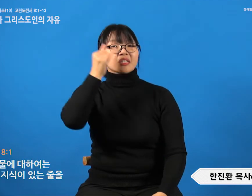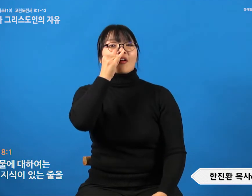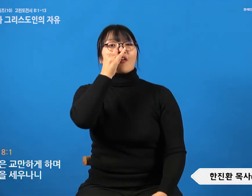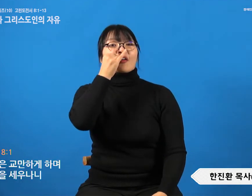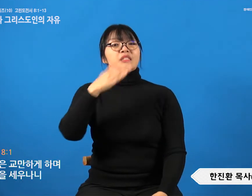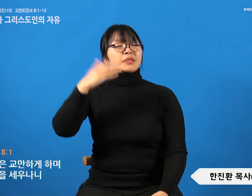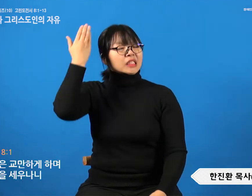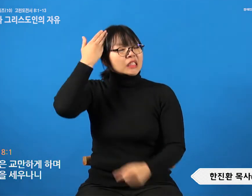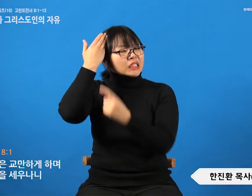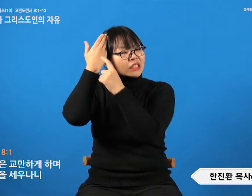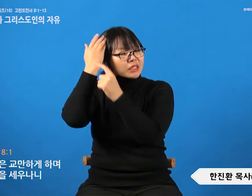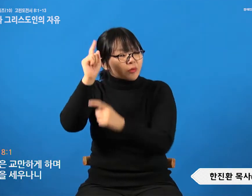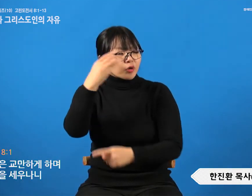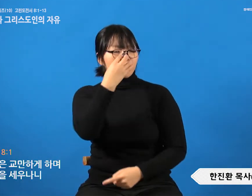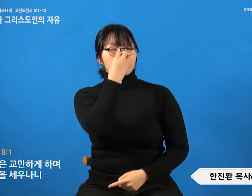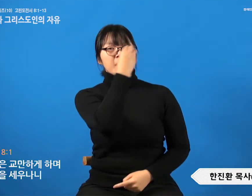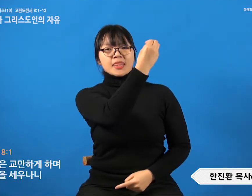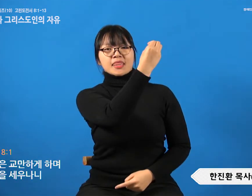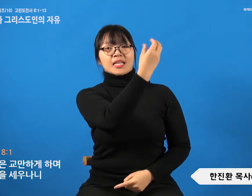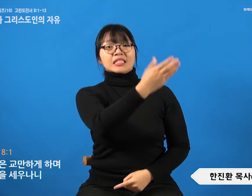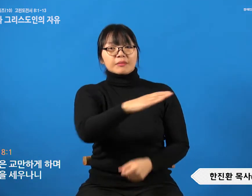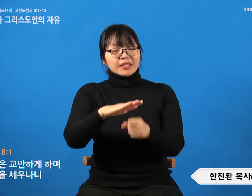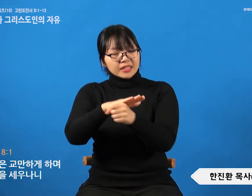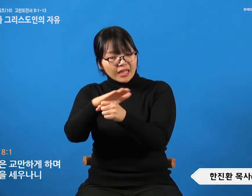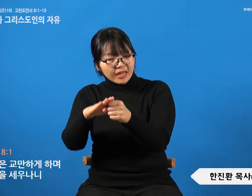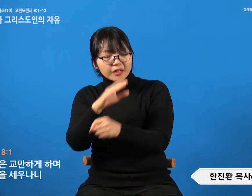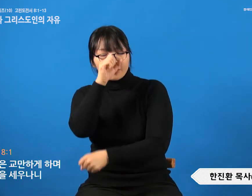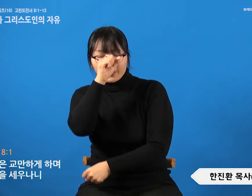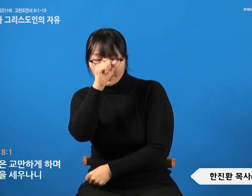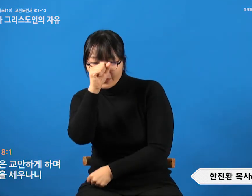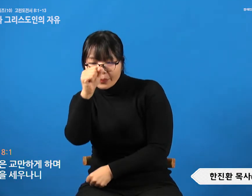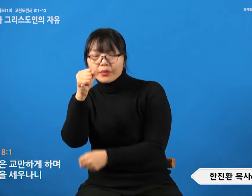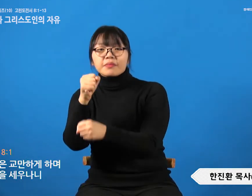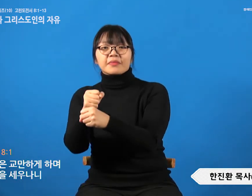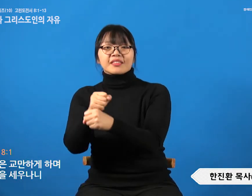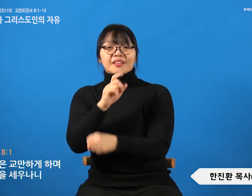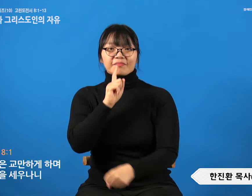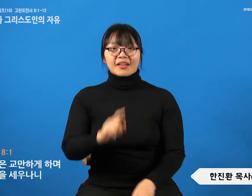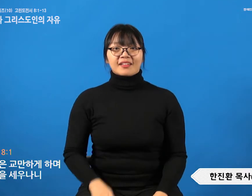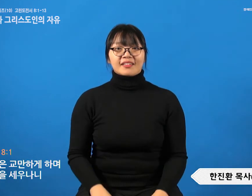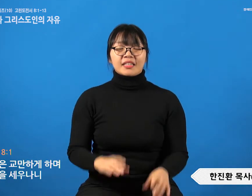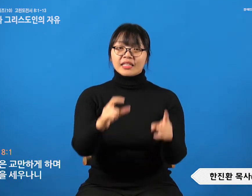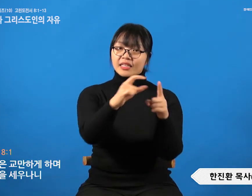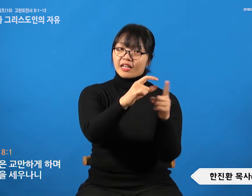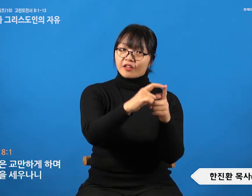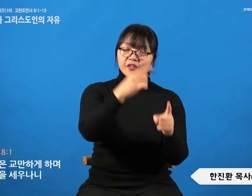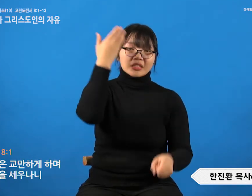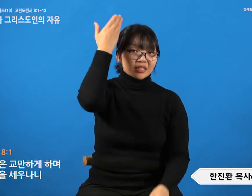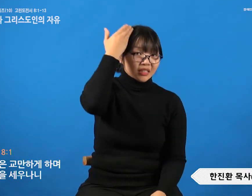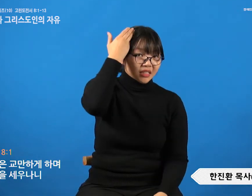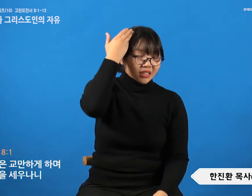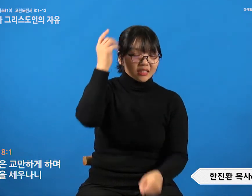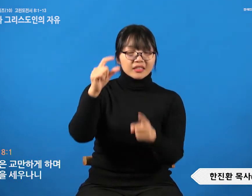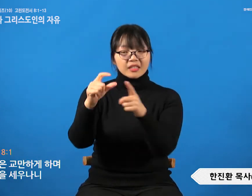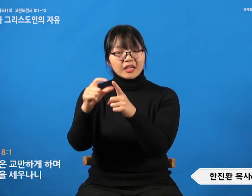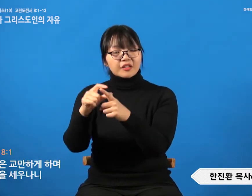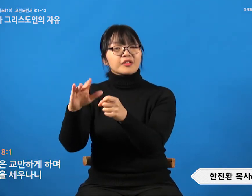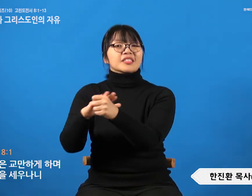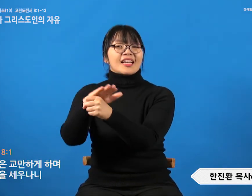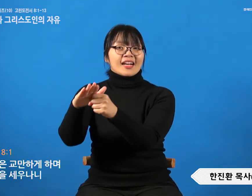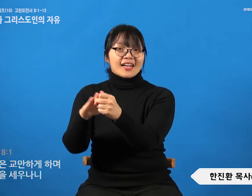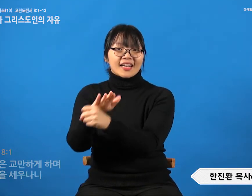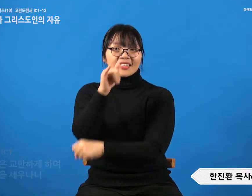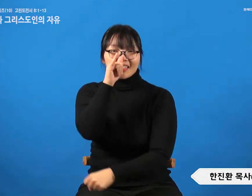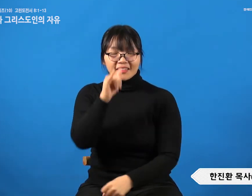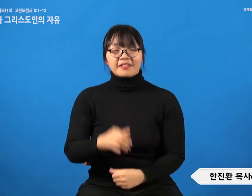지식은 교만하게 하며 사랑은 덕을 세우나니. 여기에 지식이라는 단어와 사랑이라는